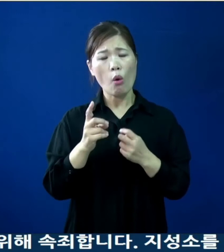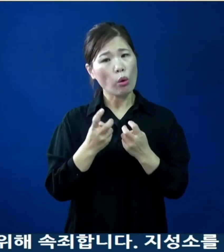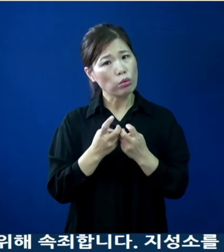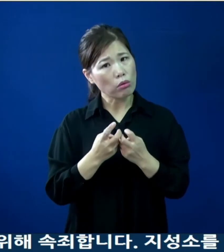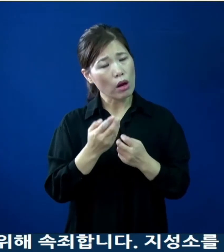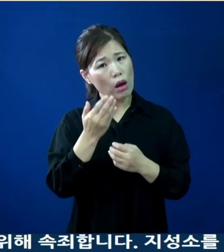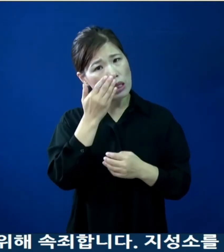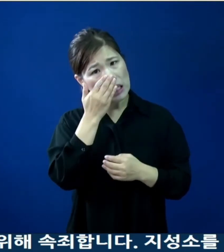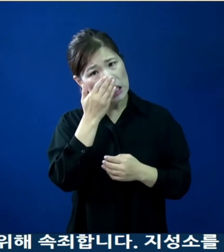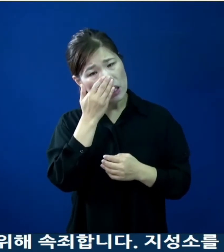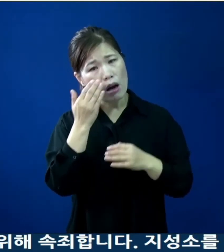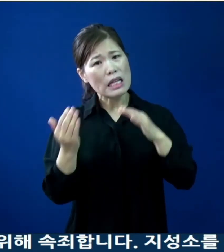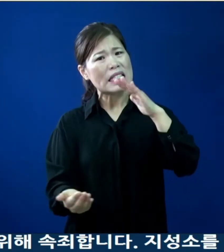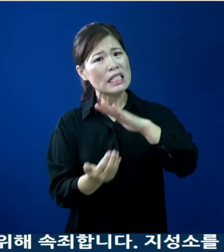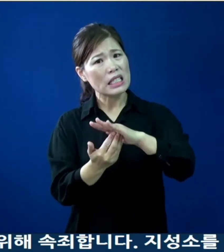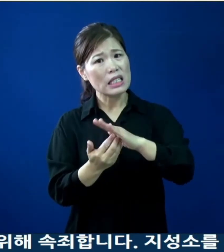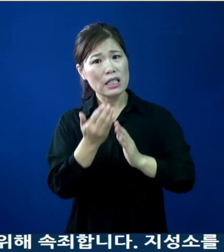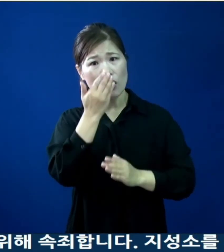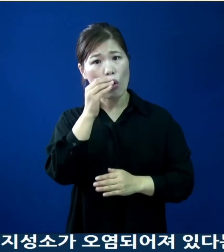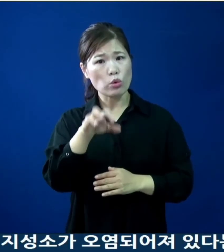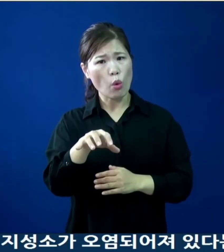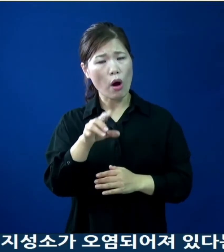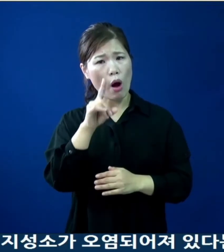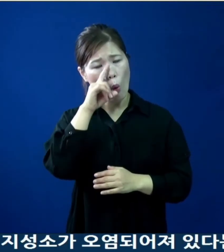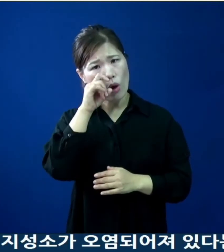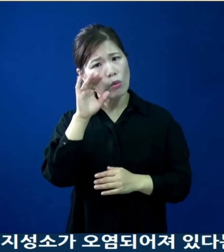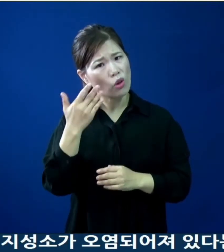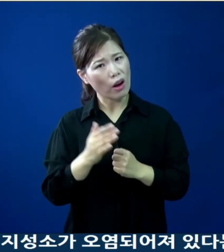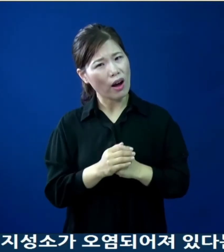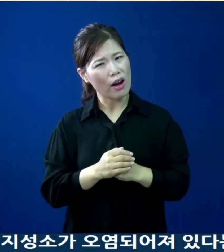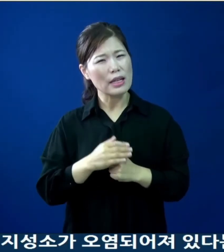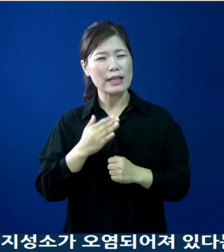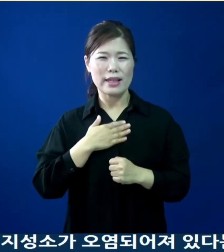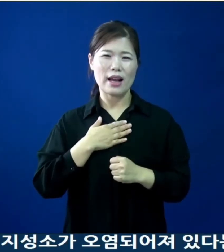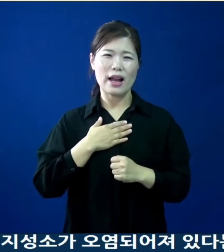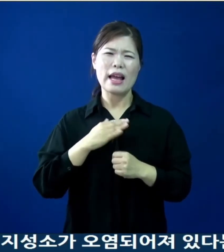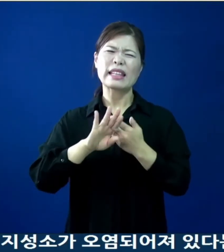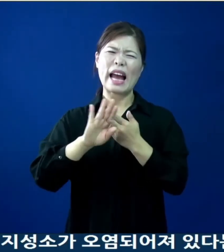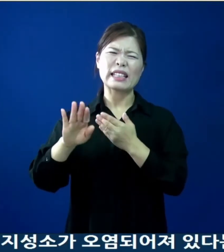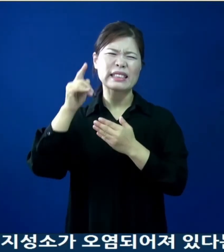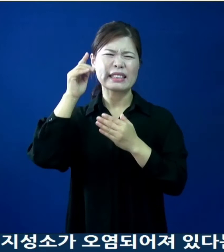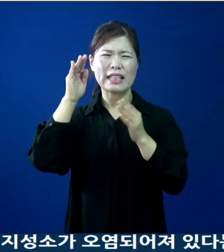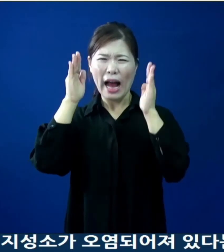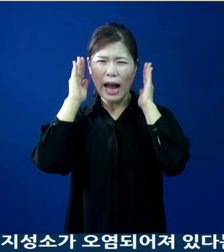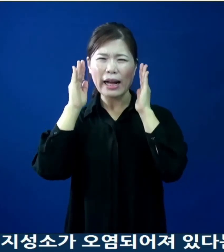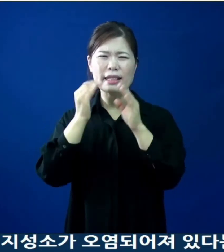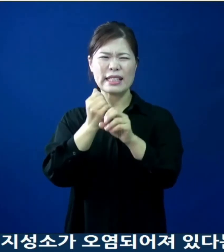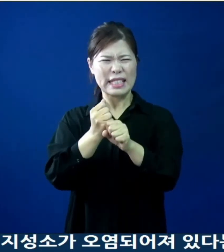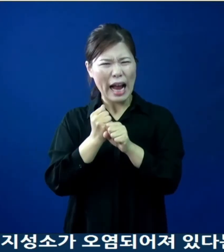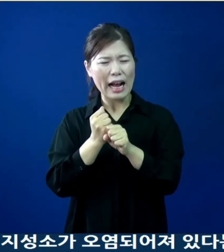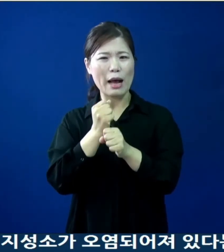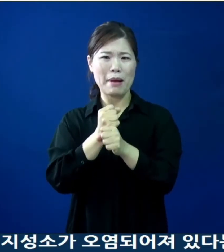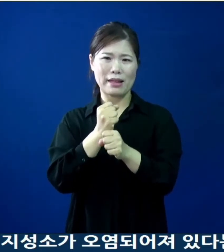지성소가 오염이 될 수 있을까요? 어떤 레위기 신학자가 쓴 단어를 제가 굉장히 좋아합니다. 인간의 죄가 만든 도끼